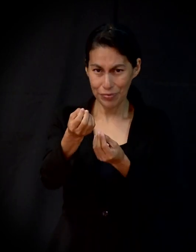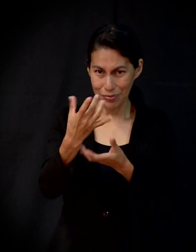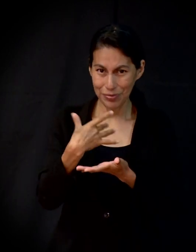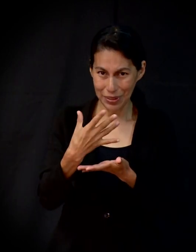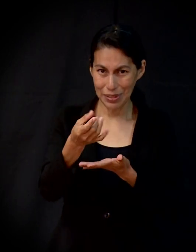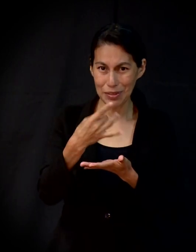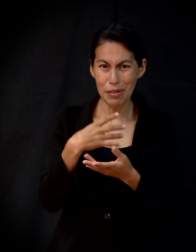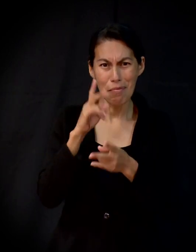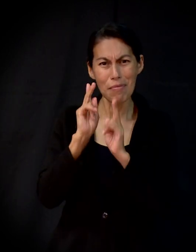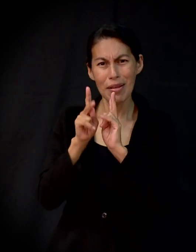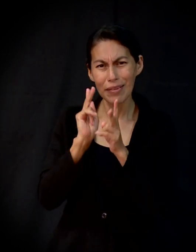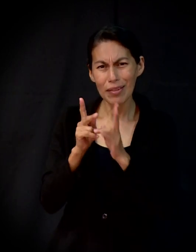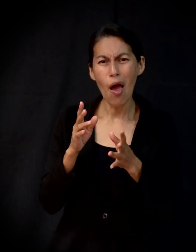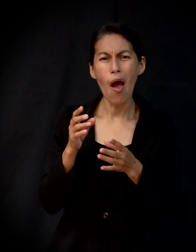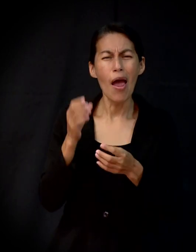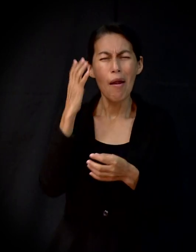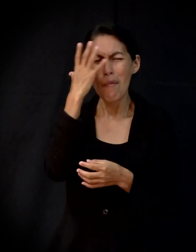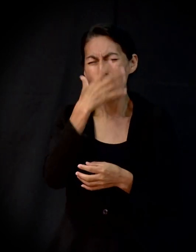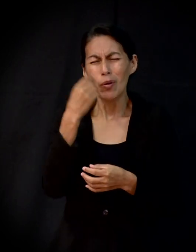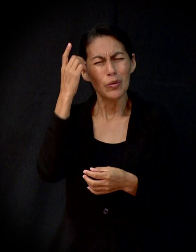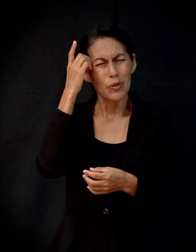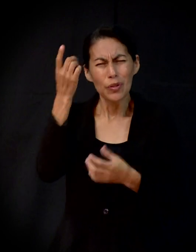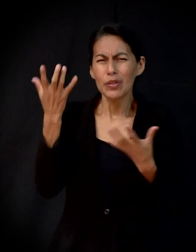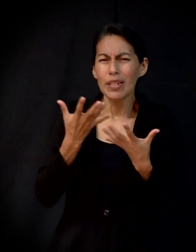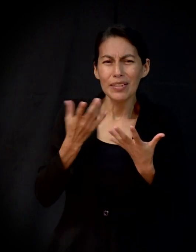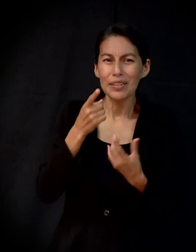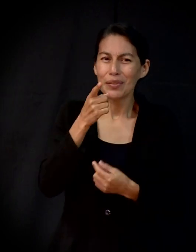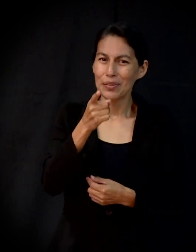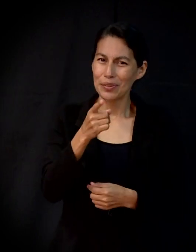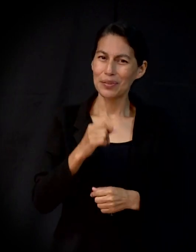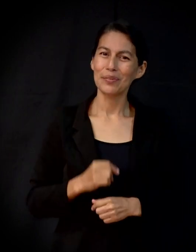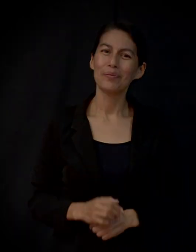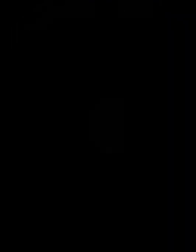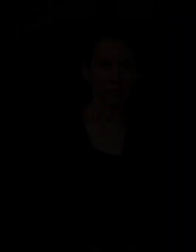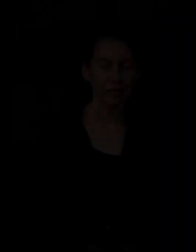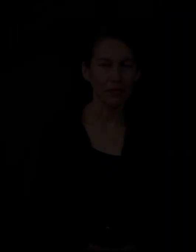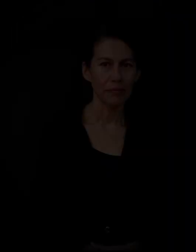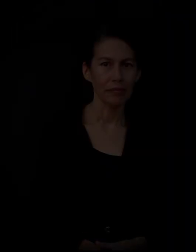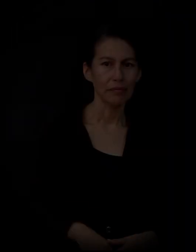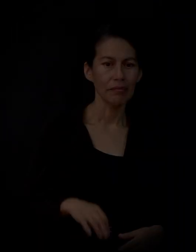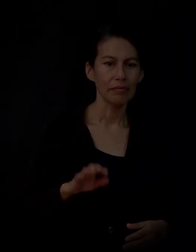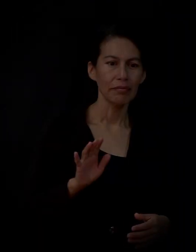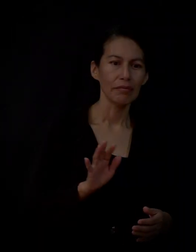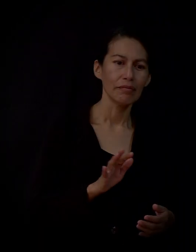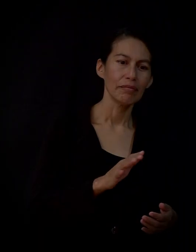cuán grandes cosas Dios ha hecho contigo. Escuchemos.